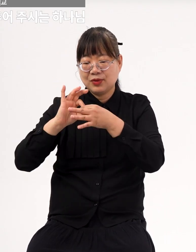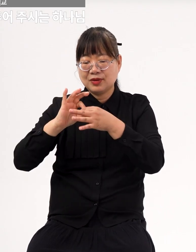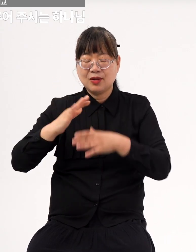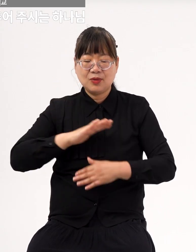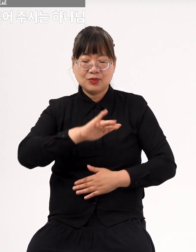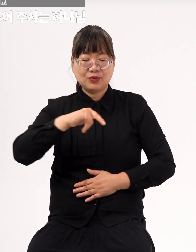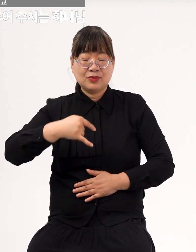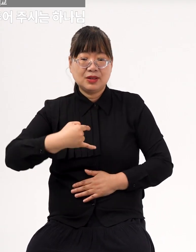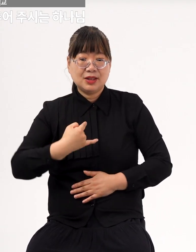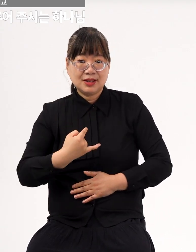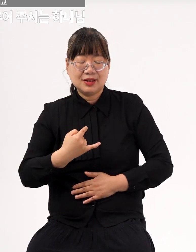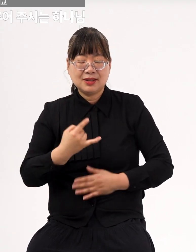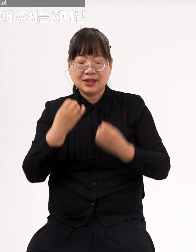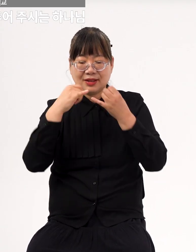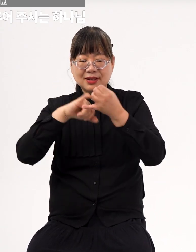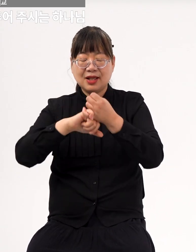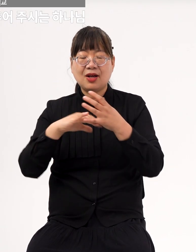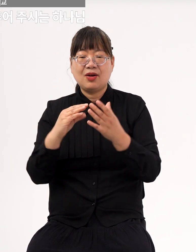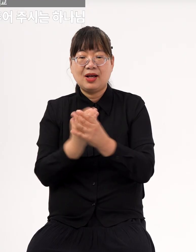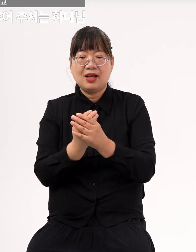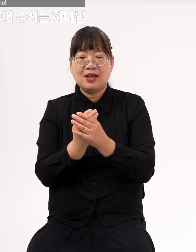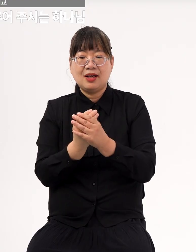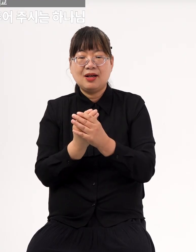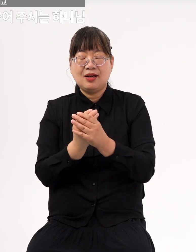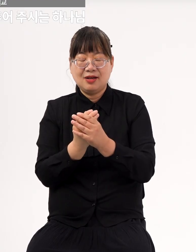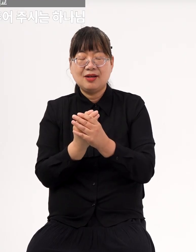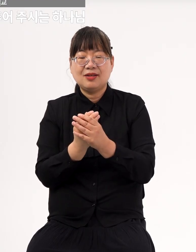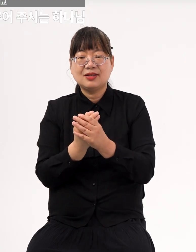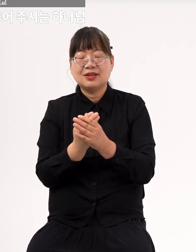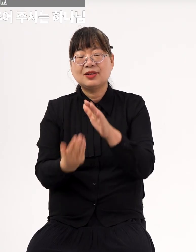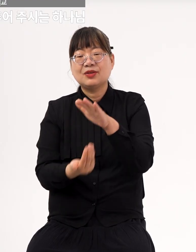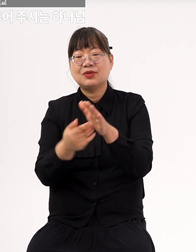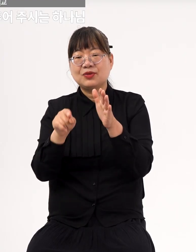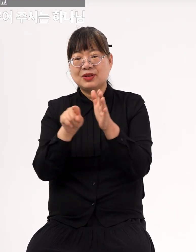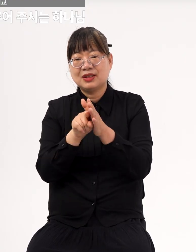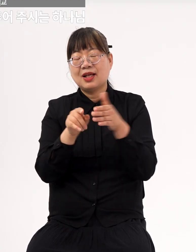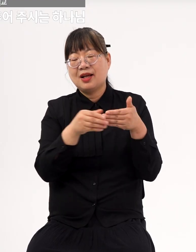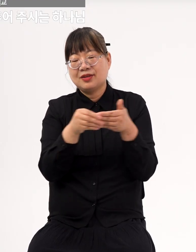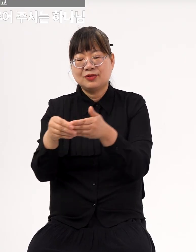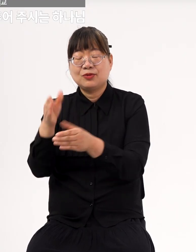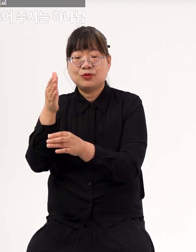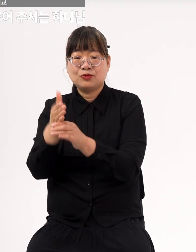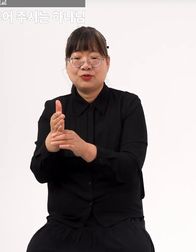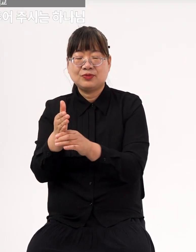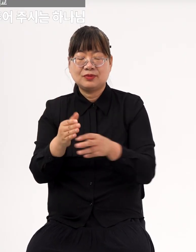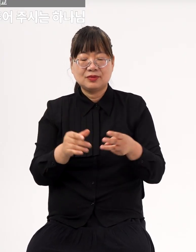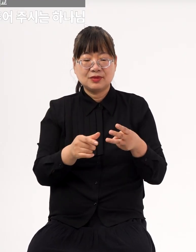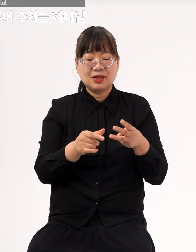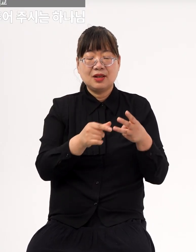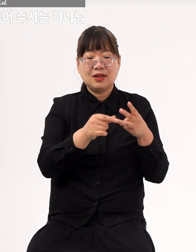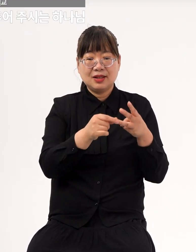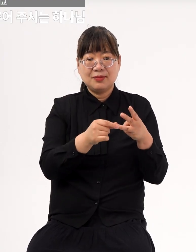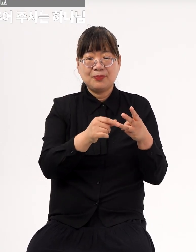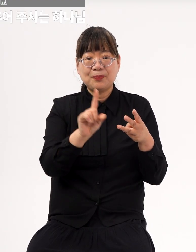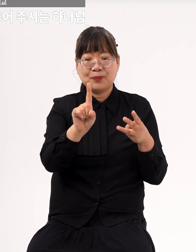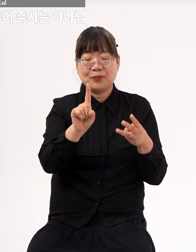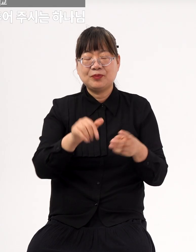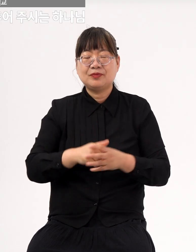우리에게 신약의 완성을 향하여 내다보게 하시는 겁니다. 마지막으로 세 번째, 우리는